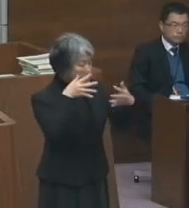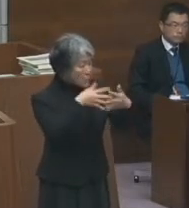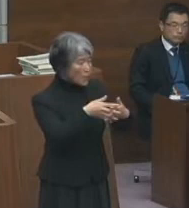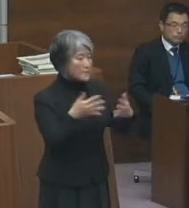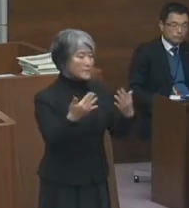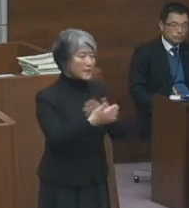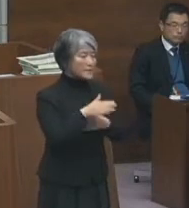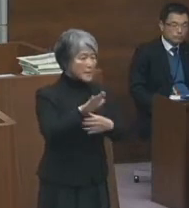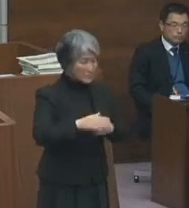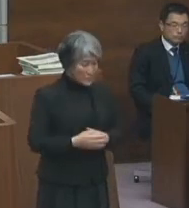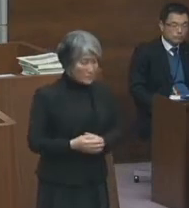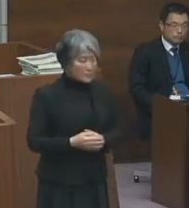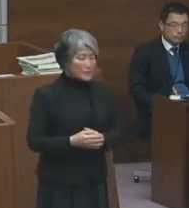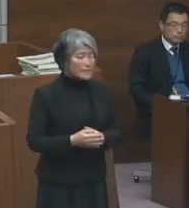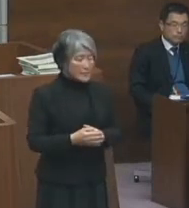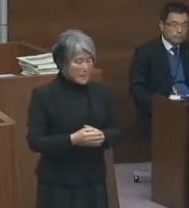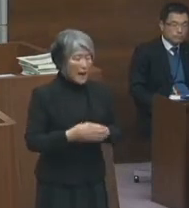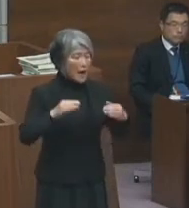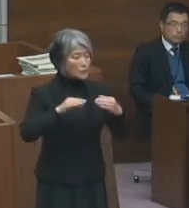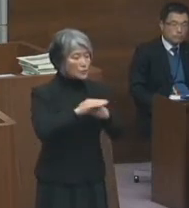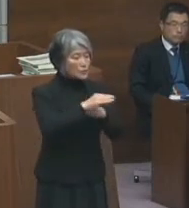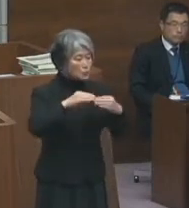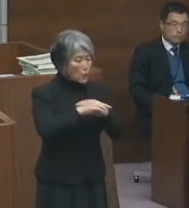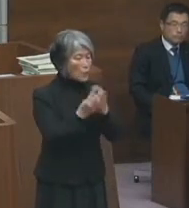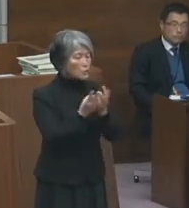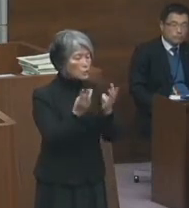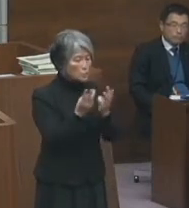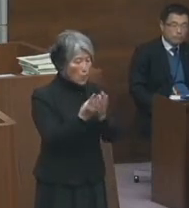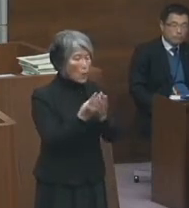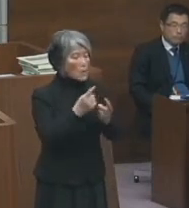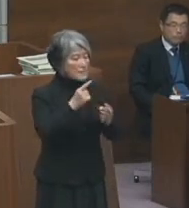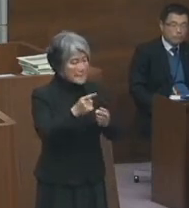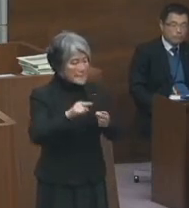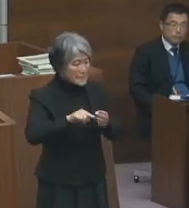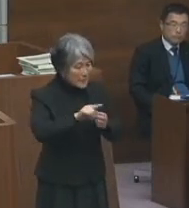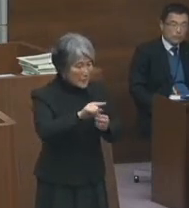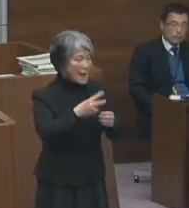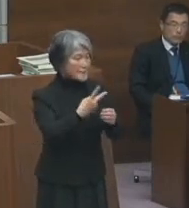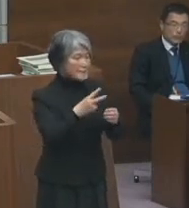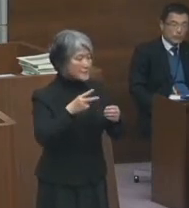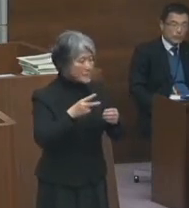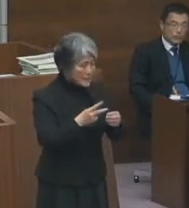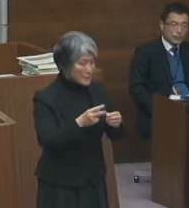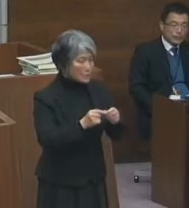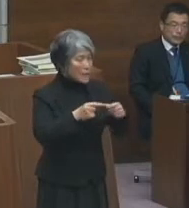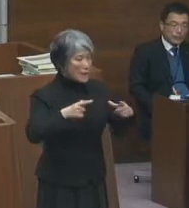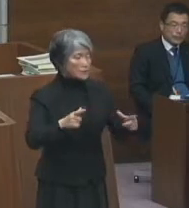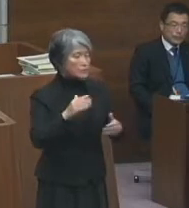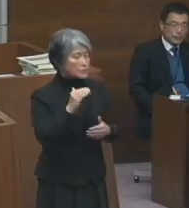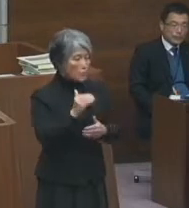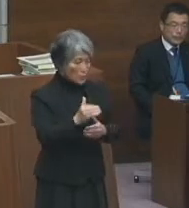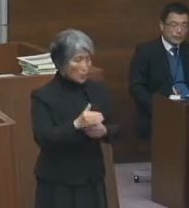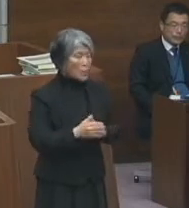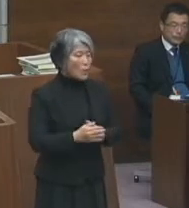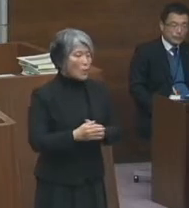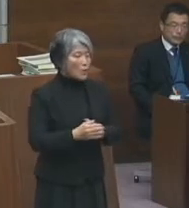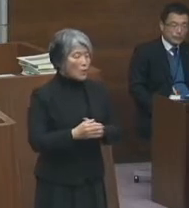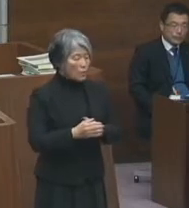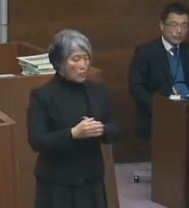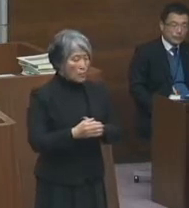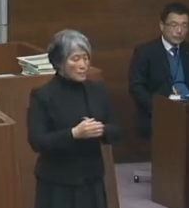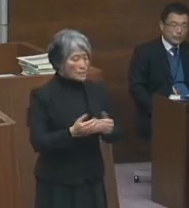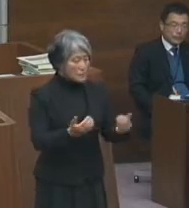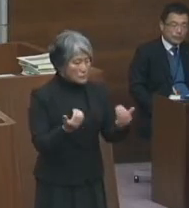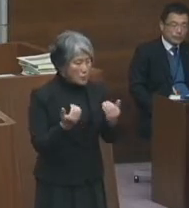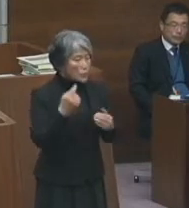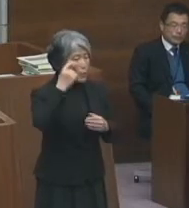を1便から2便にすることは、利用者を増加させるための有効な手段の一つと考えますが、タコバスの運行補助金は、